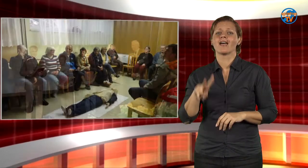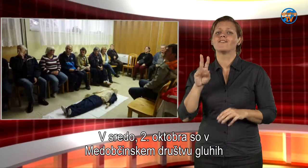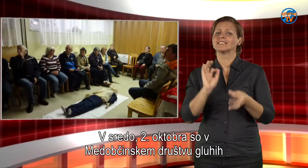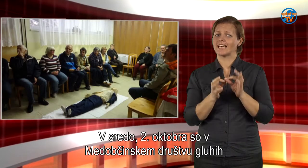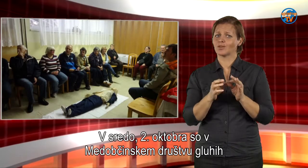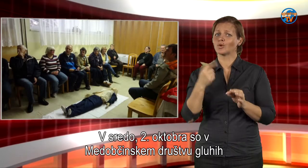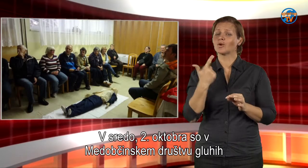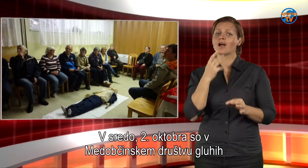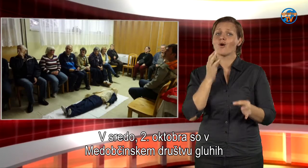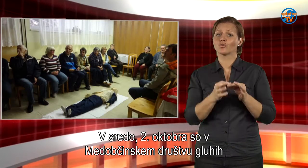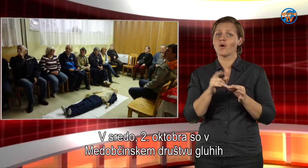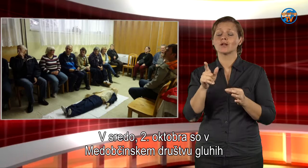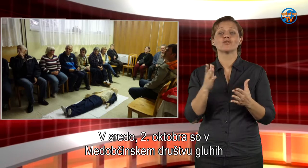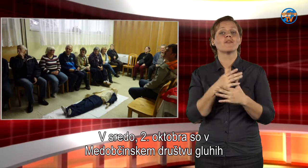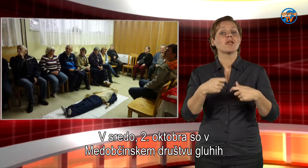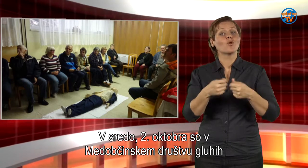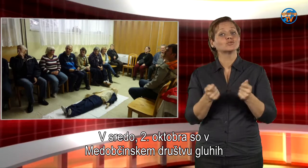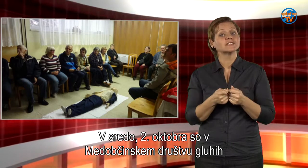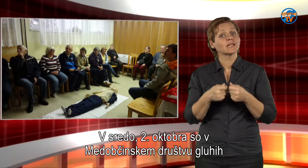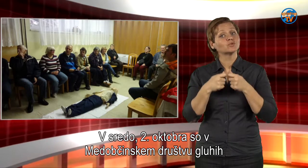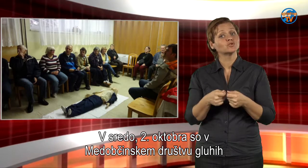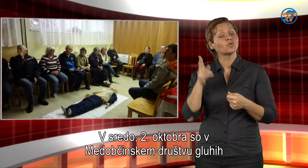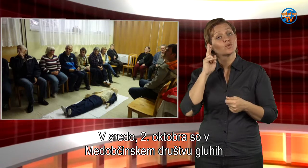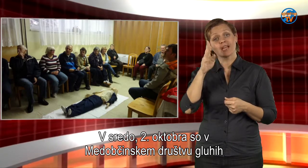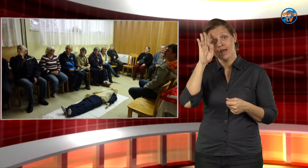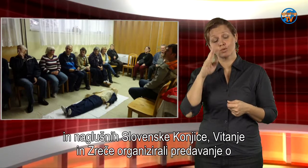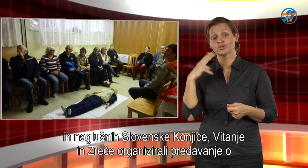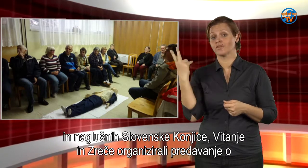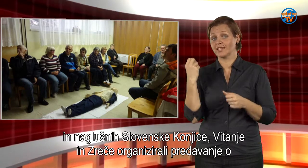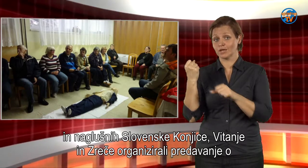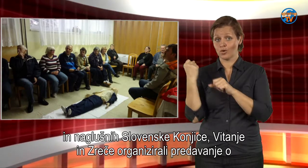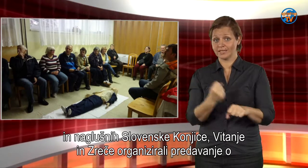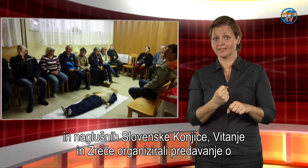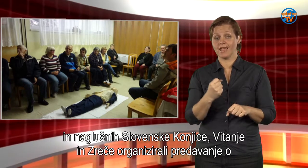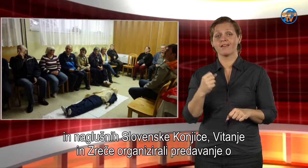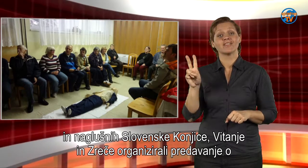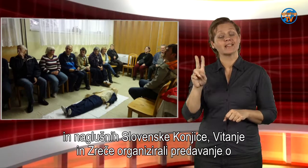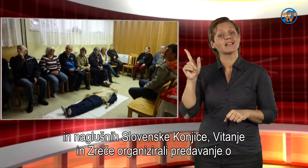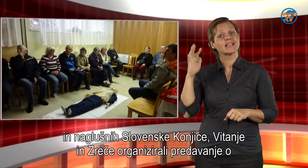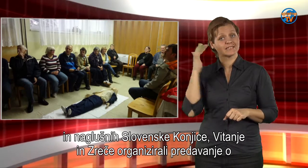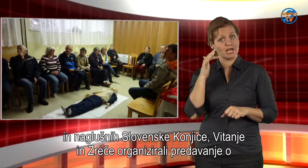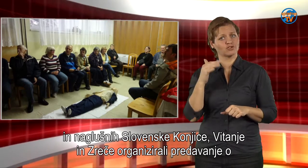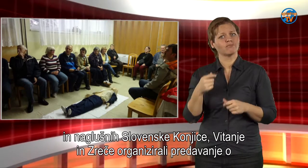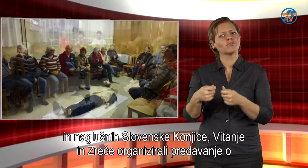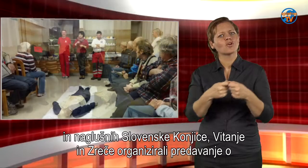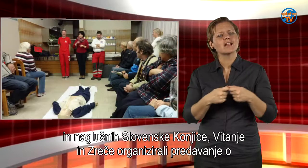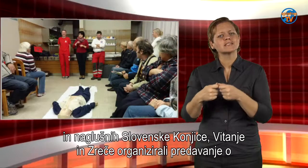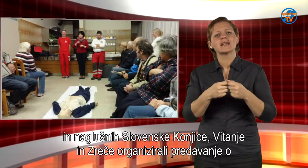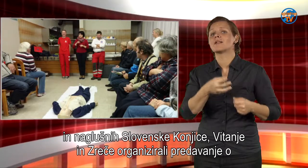V sredo 2. oktobra so v Medobčinskem društvu gluhih in naglušnih Slovenske Konjice, Vitanje in Zreče